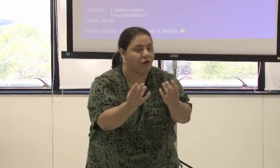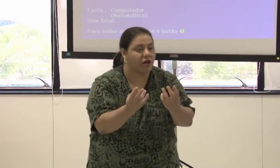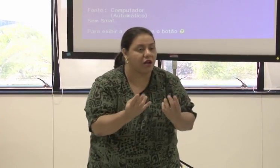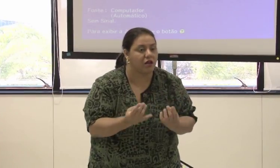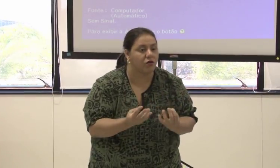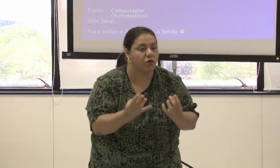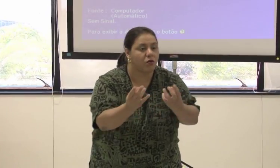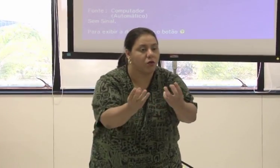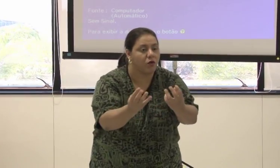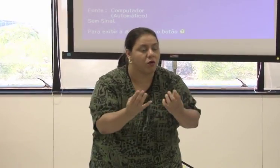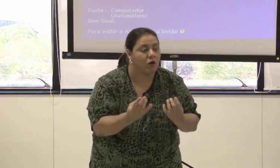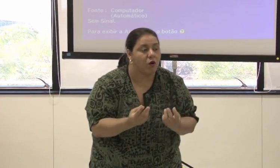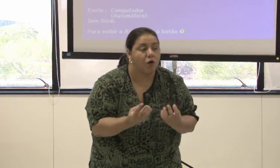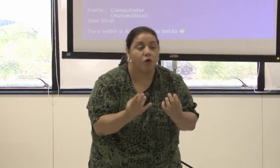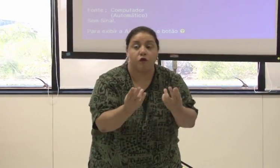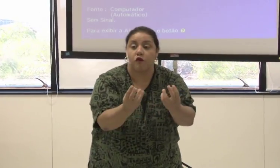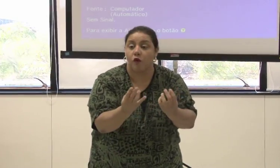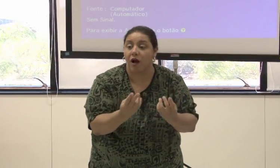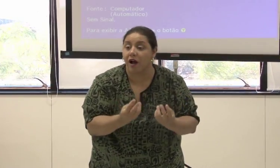Que isso? Fogão.